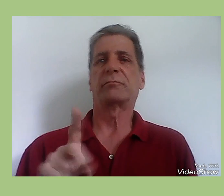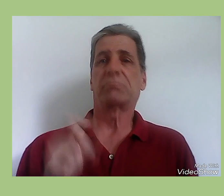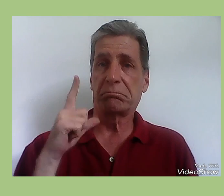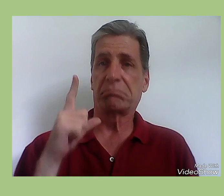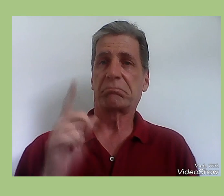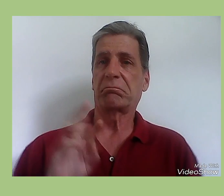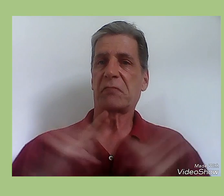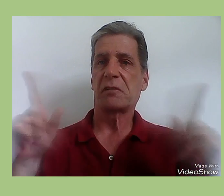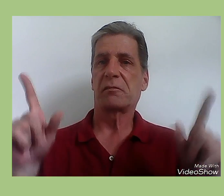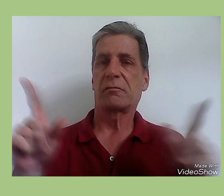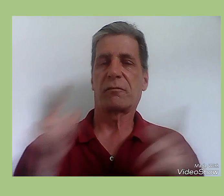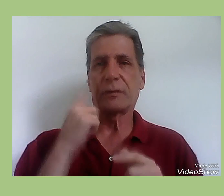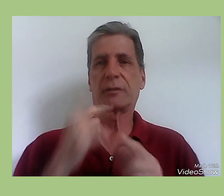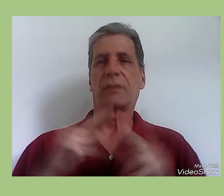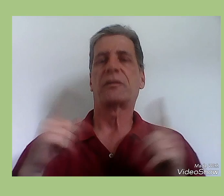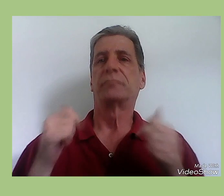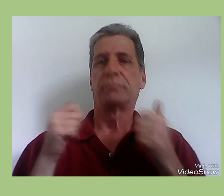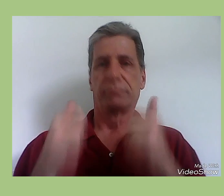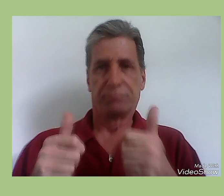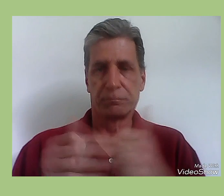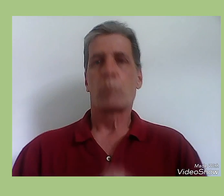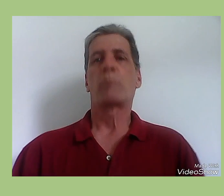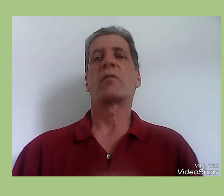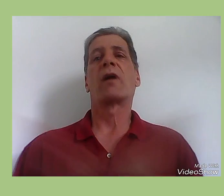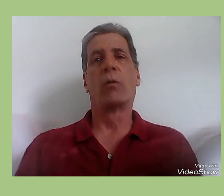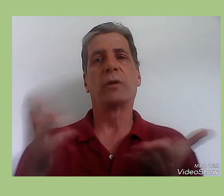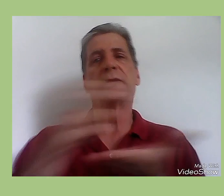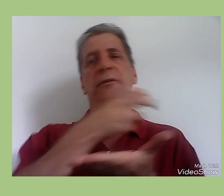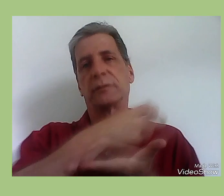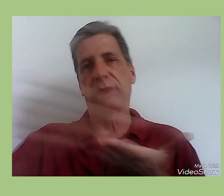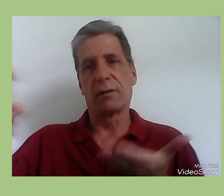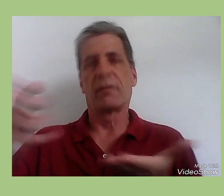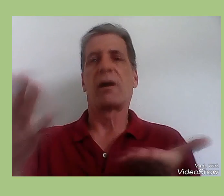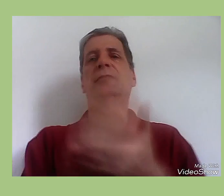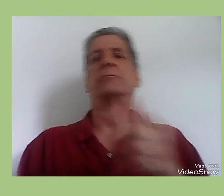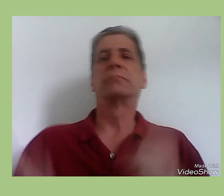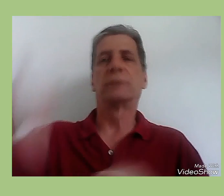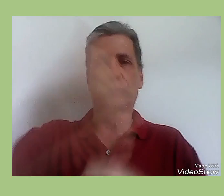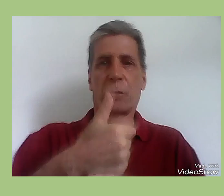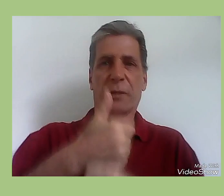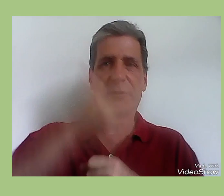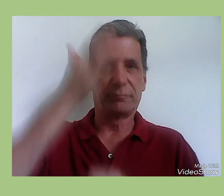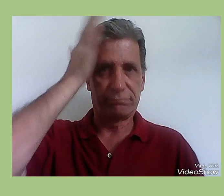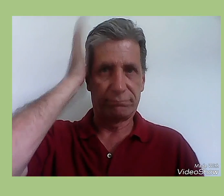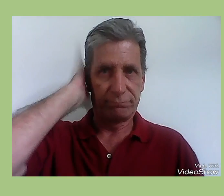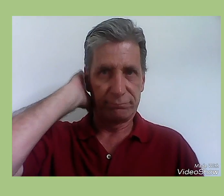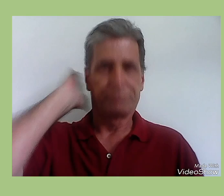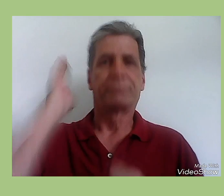de que o retorno dela não teria a governabilidade necessária para avançar. Então